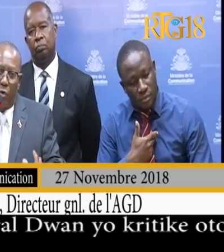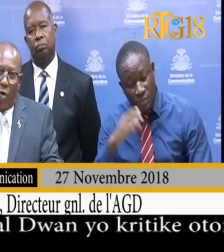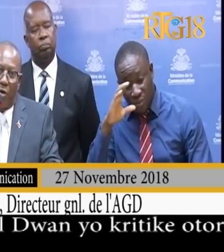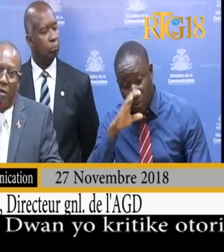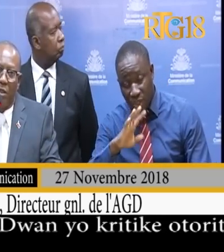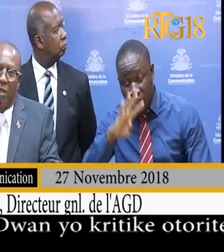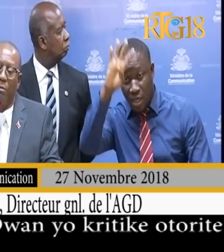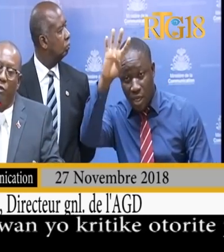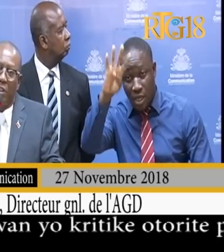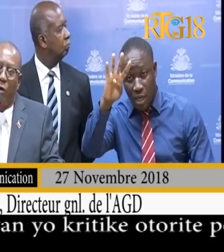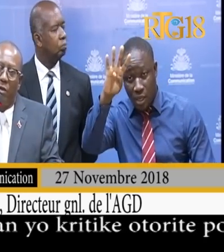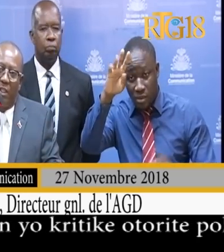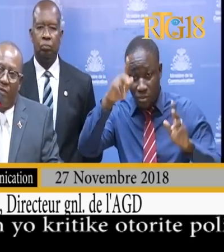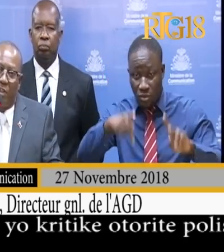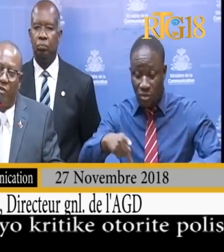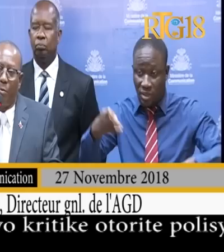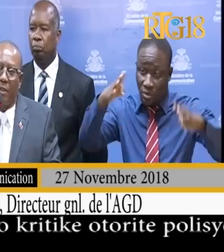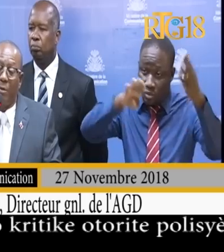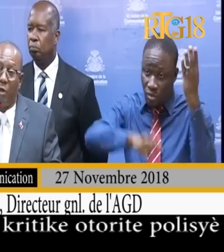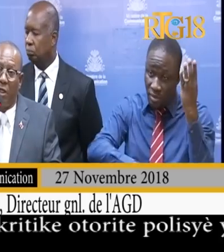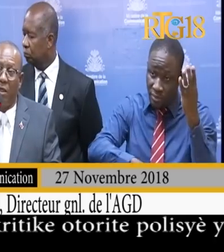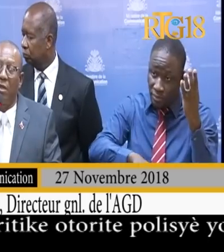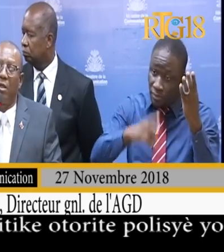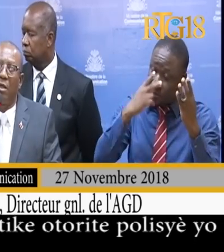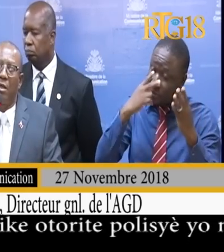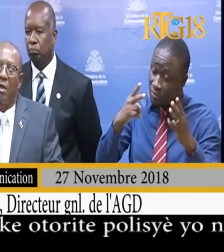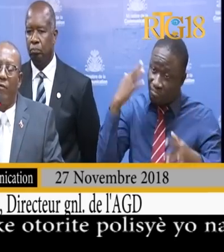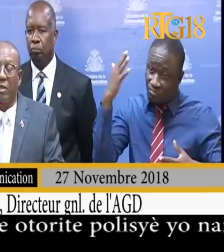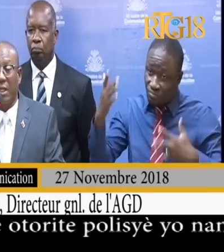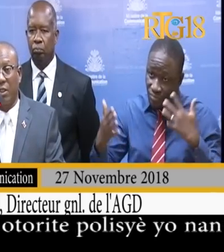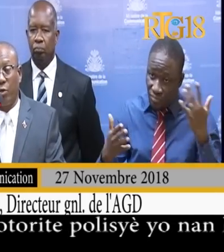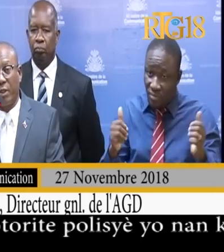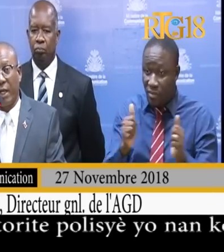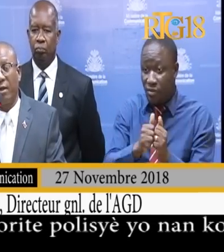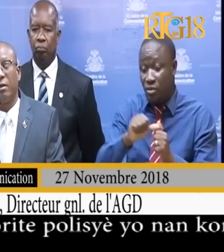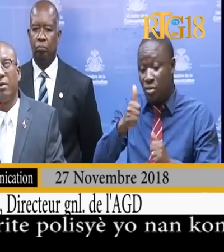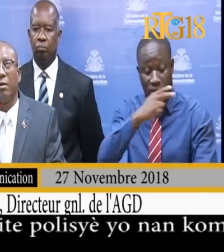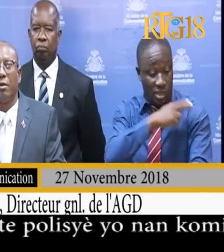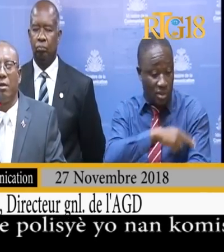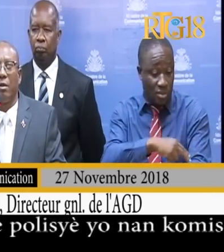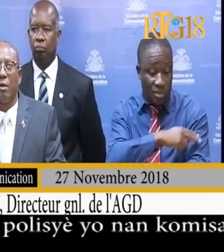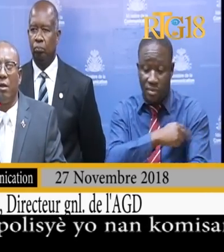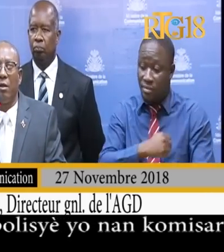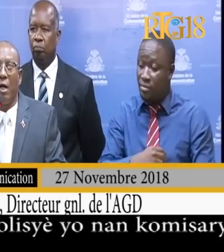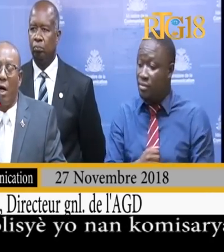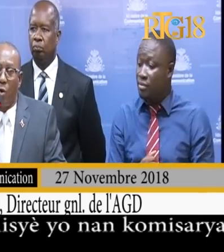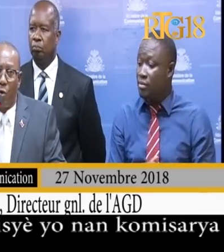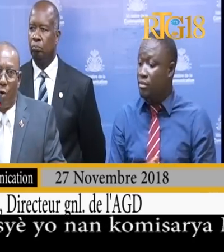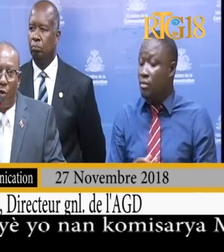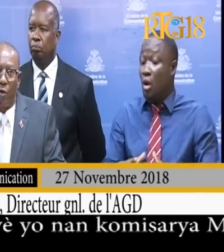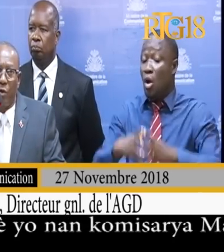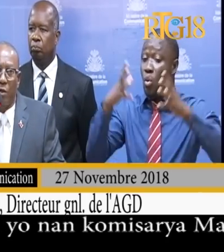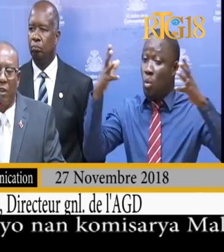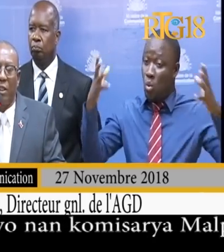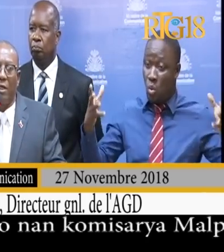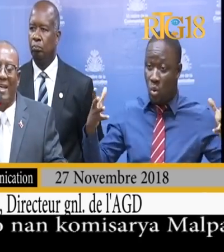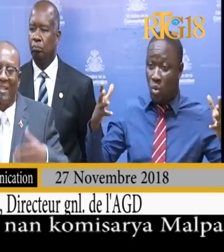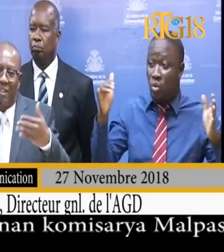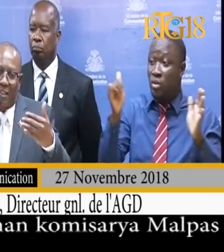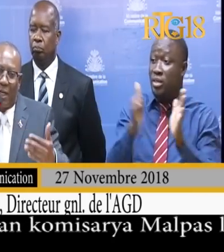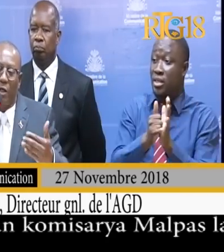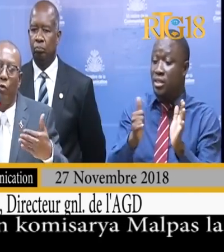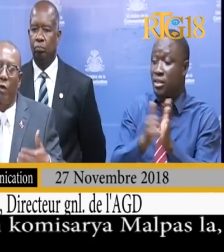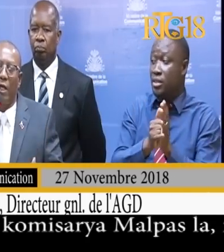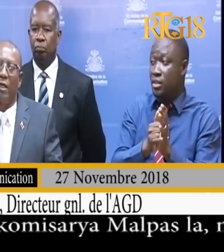quatre corps qui nous avons définitivement à l'hôpital. En gros,'est